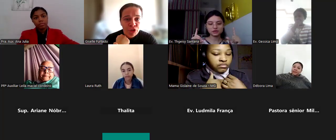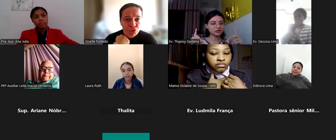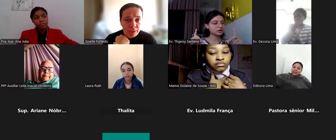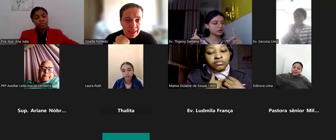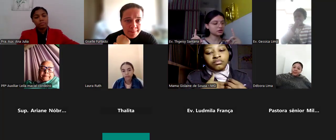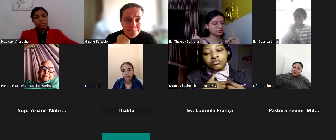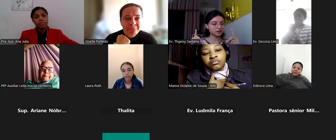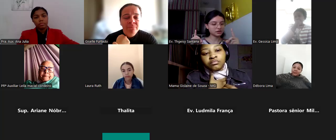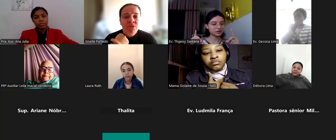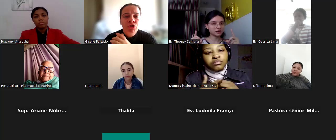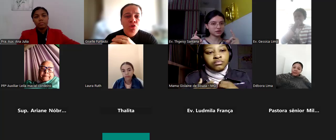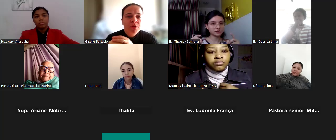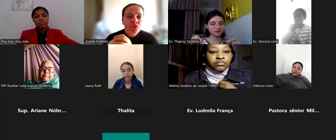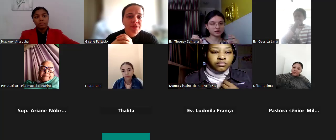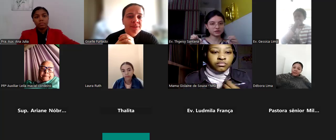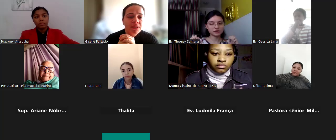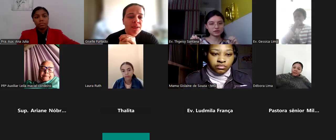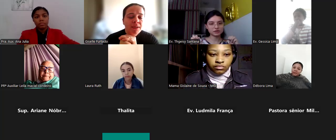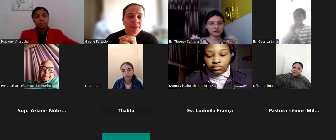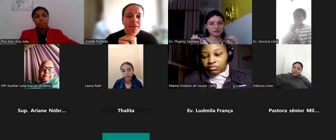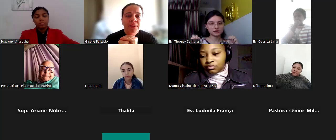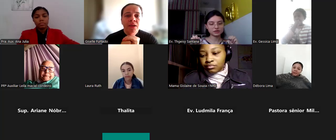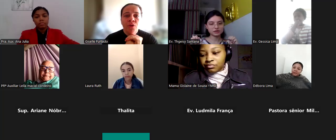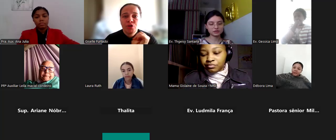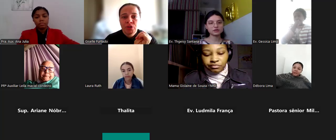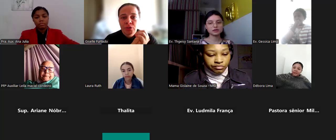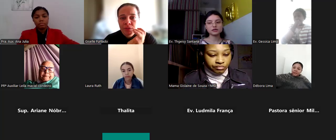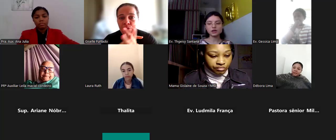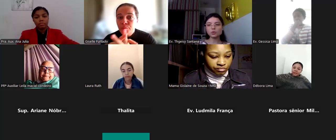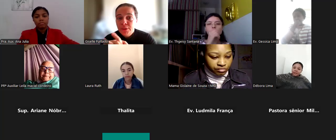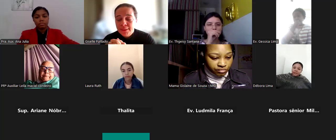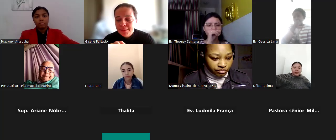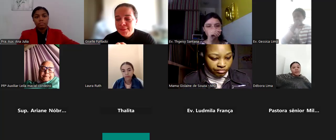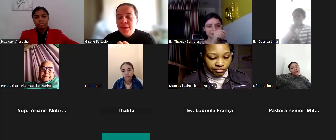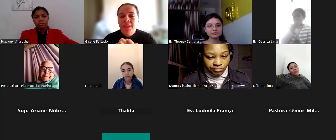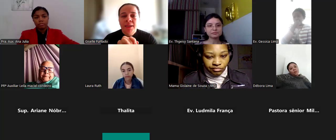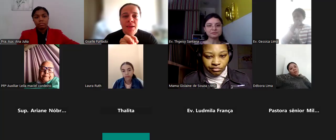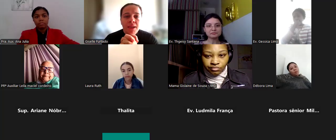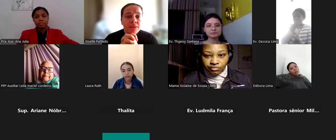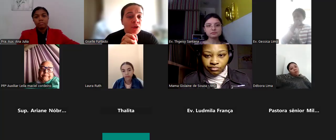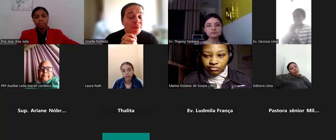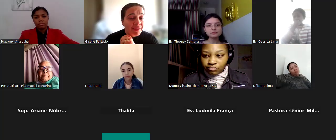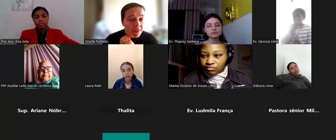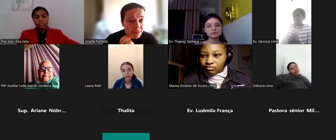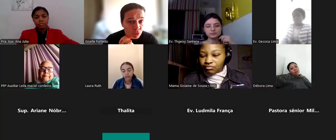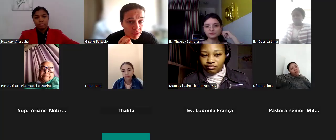vídeo lá de algumas coisas que eu acho que são importantes. São materiais